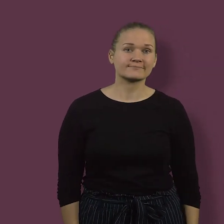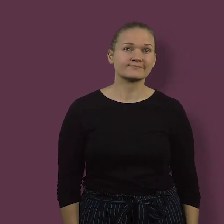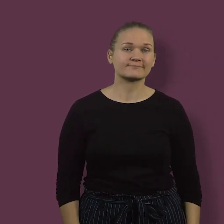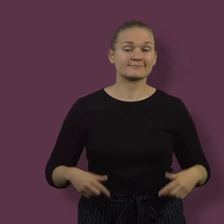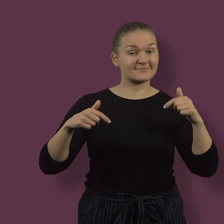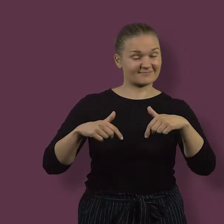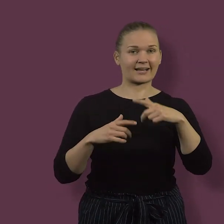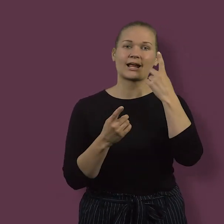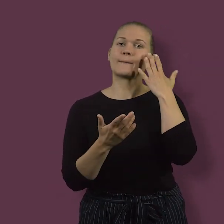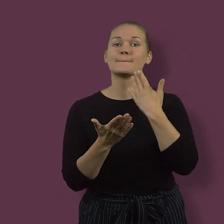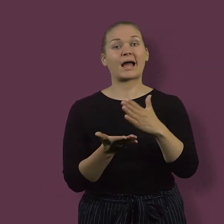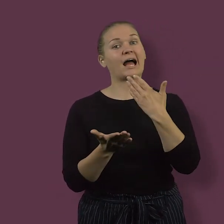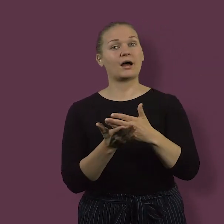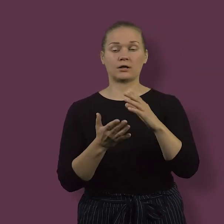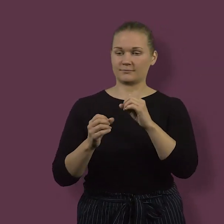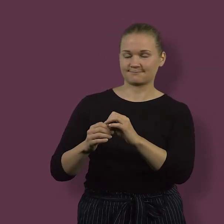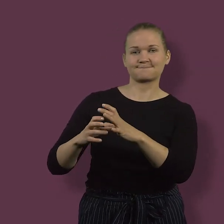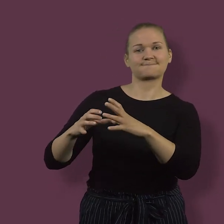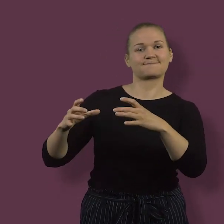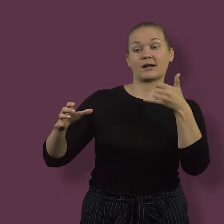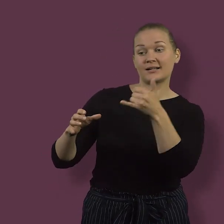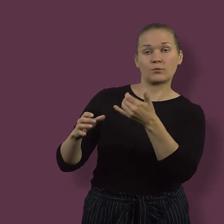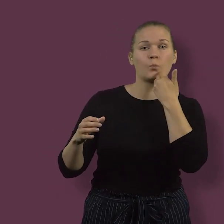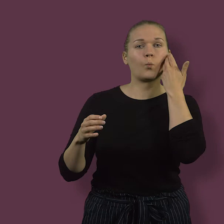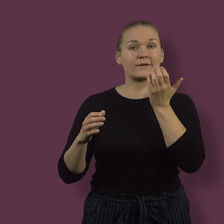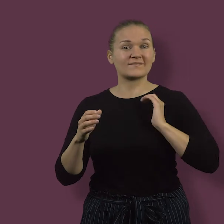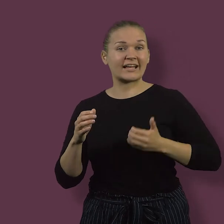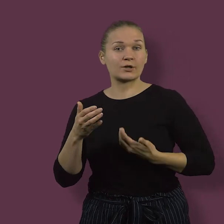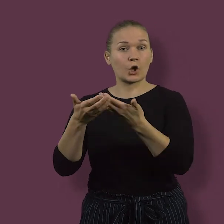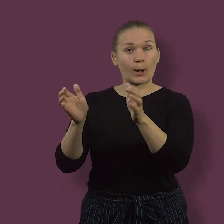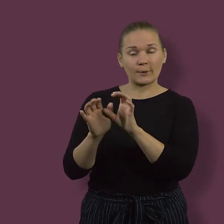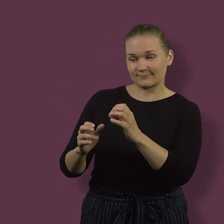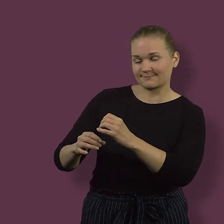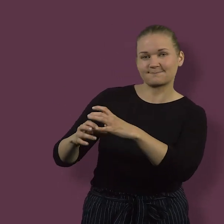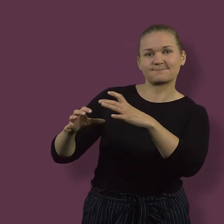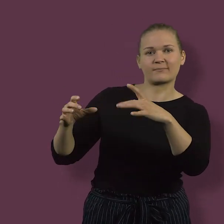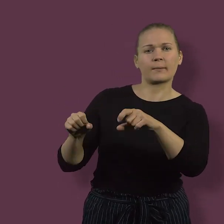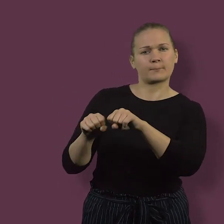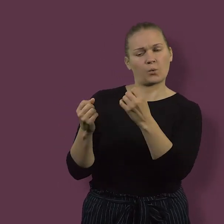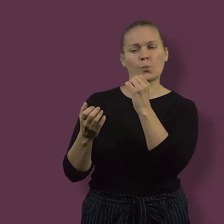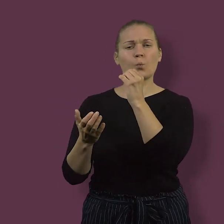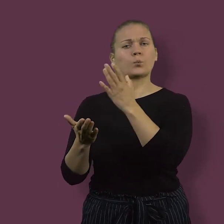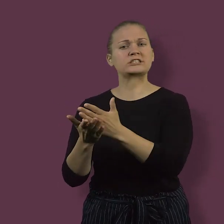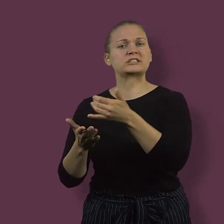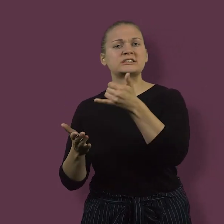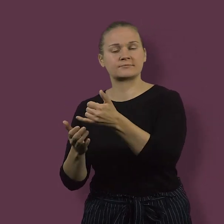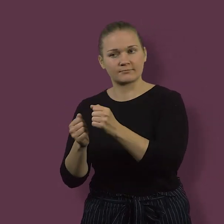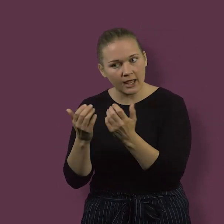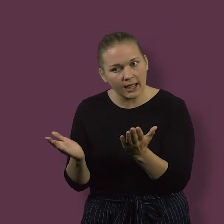kan bära stor detaljerikedom har träsnittet burit starkare och tydligare känslouttryck. Idun